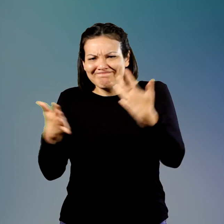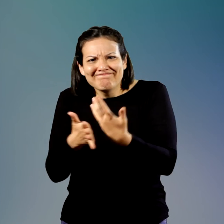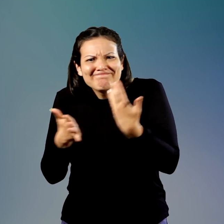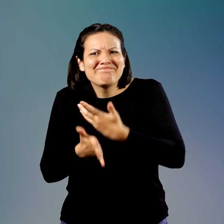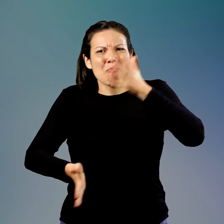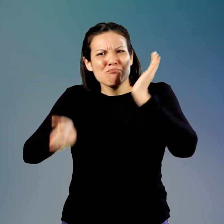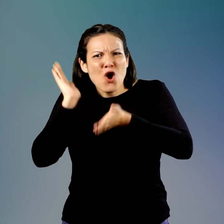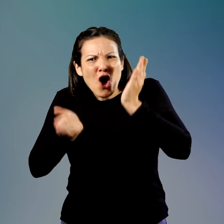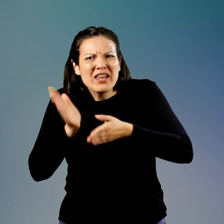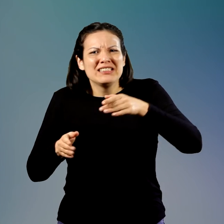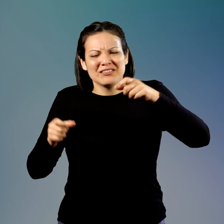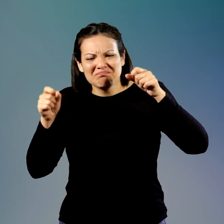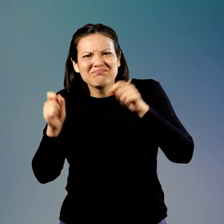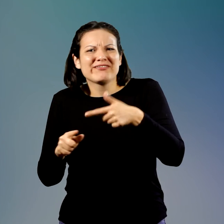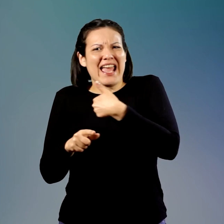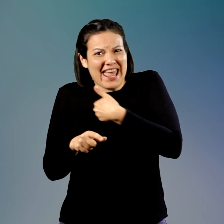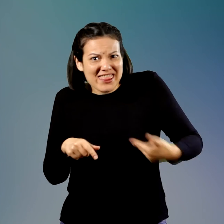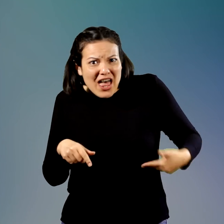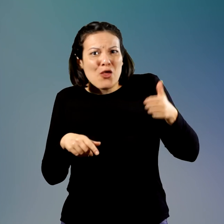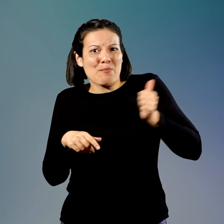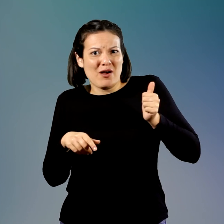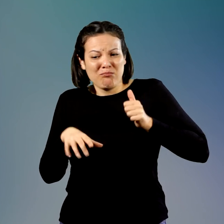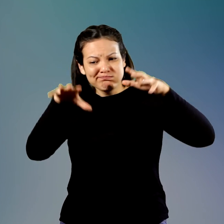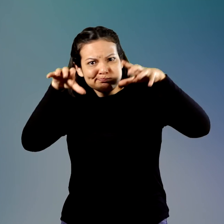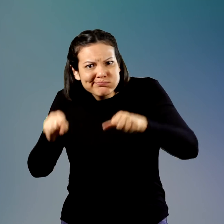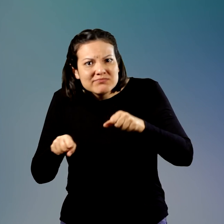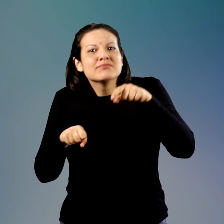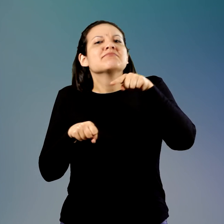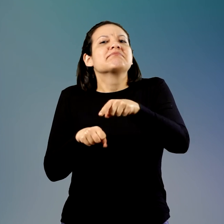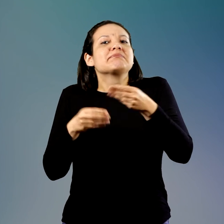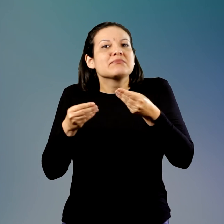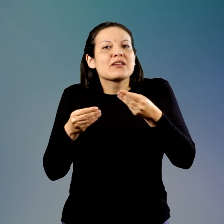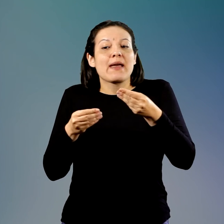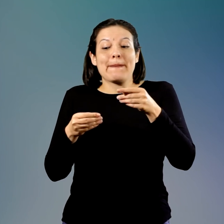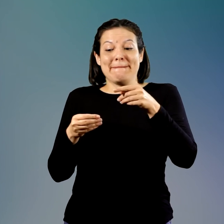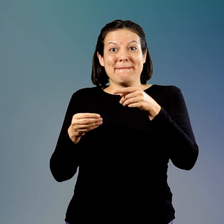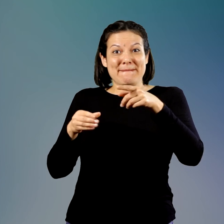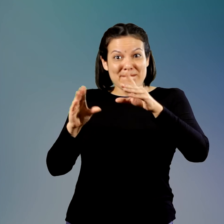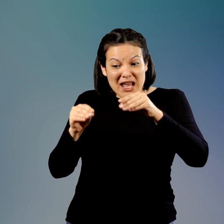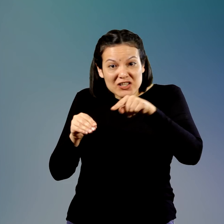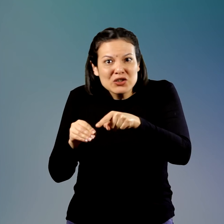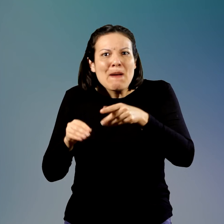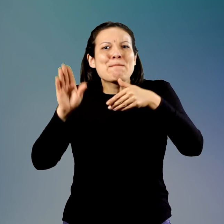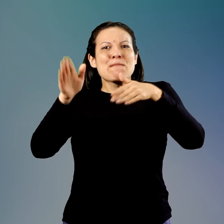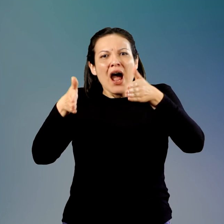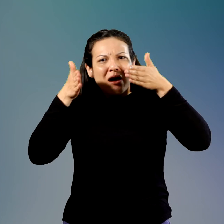profundos de las memorias sobre el terrorismo de estado y porque se trata de un hecho que atacó